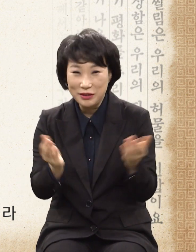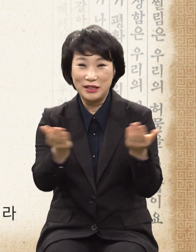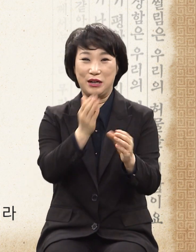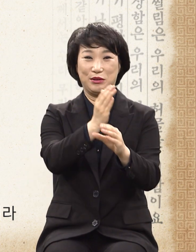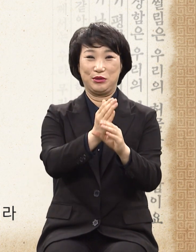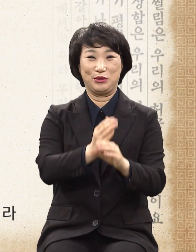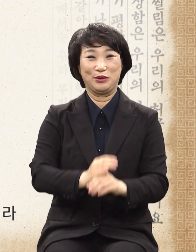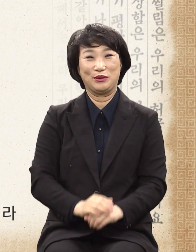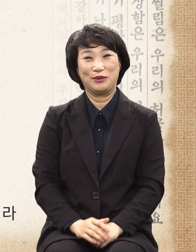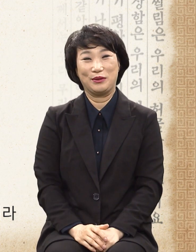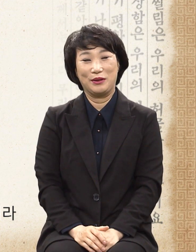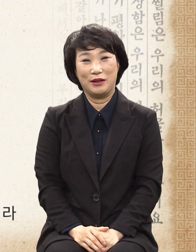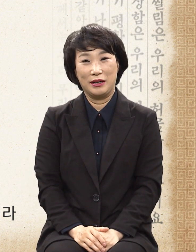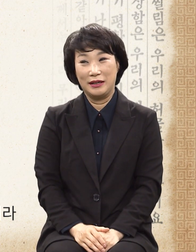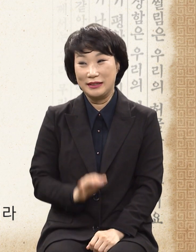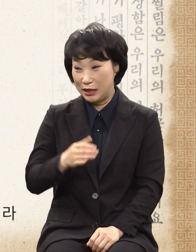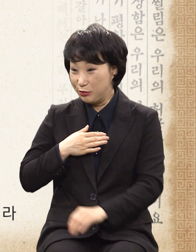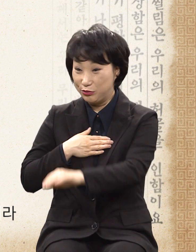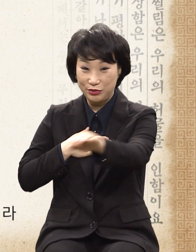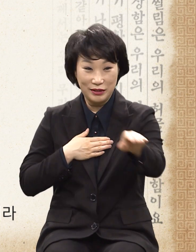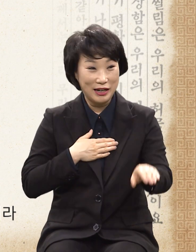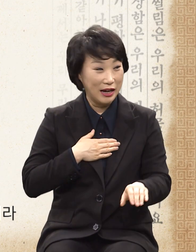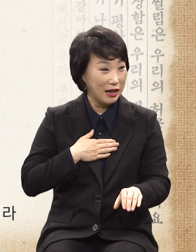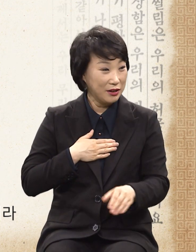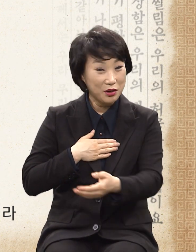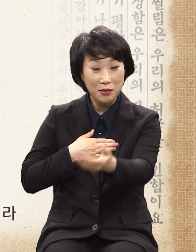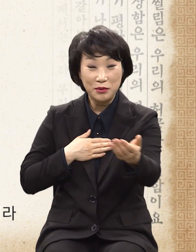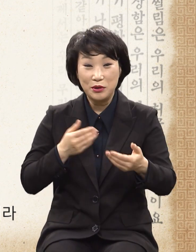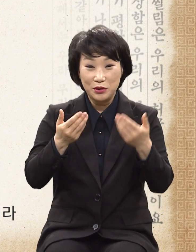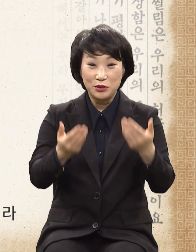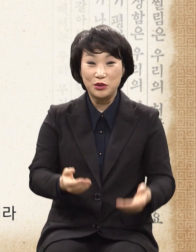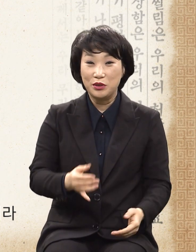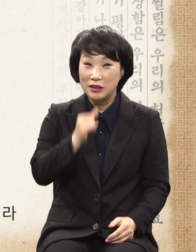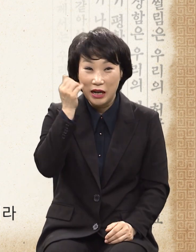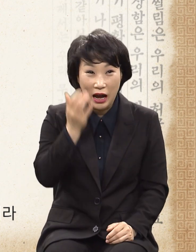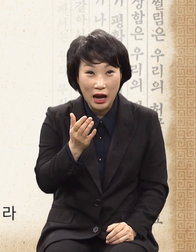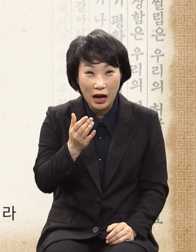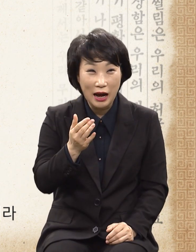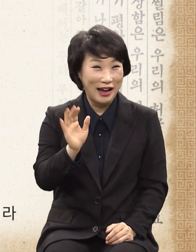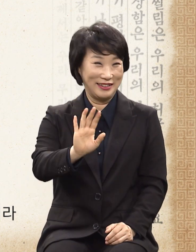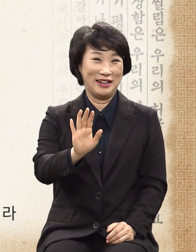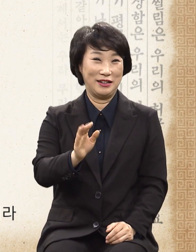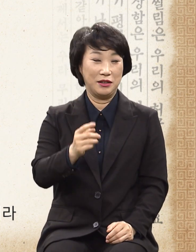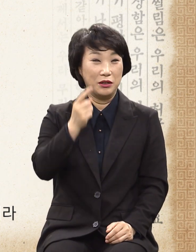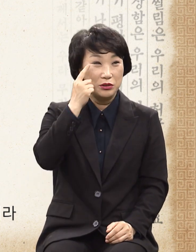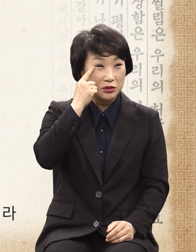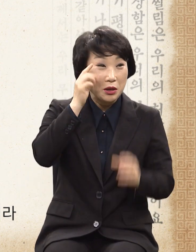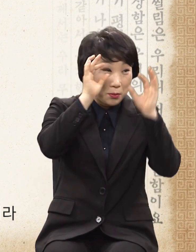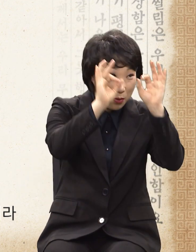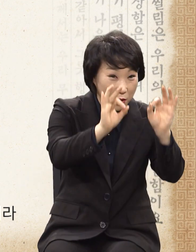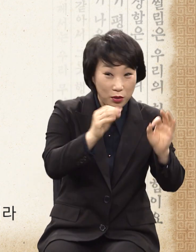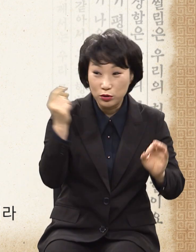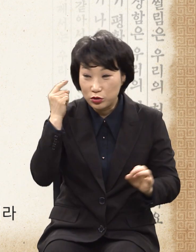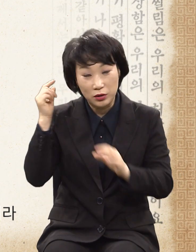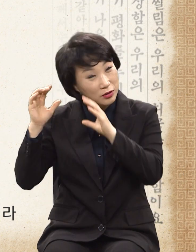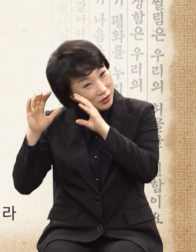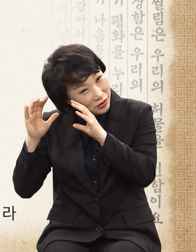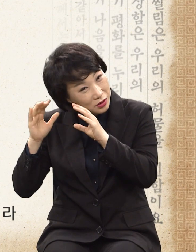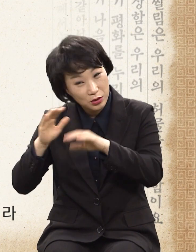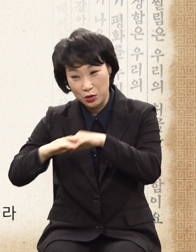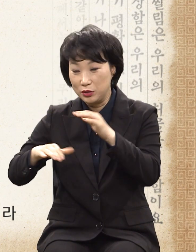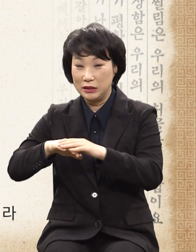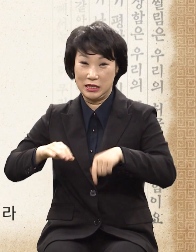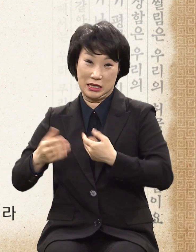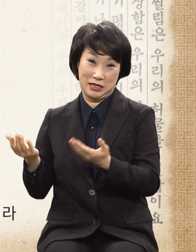있습니다. 우리가 언제 쉬고 있나요? 눈은 보는 일, 귀는 듣는 일, 손은